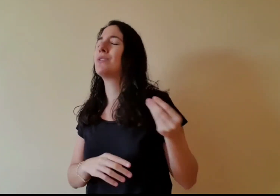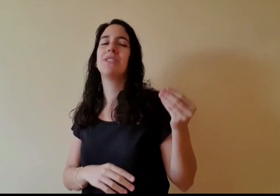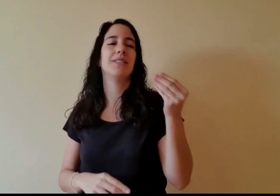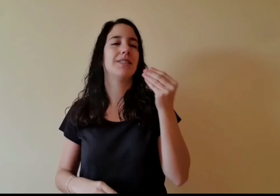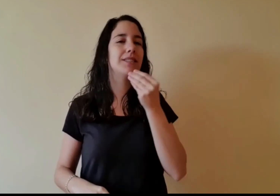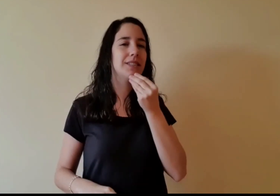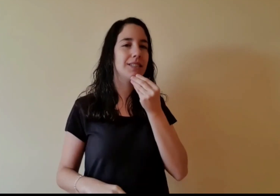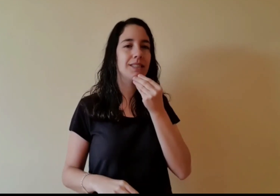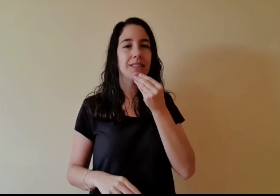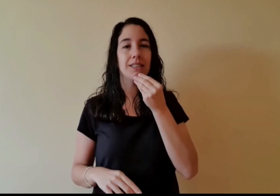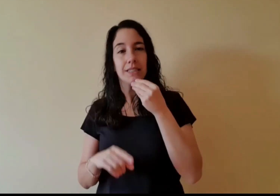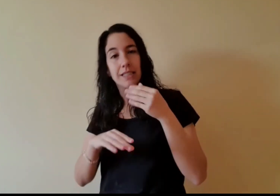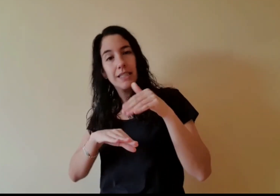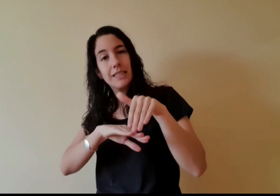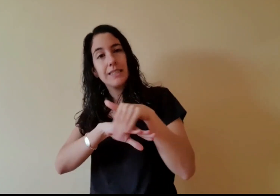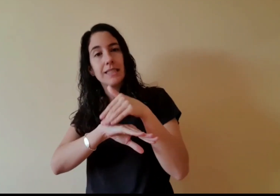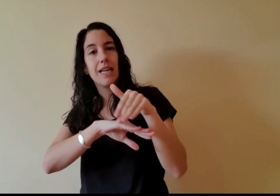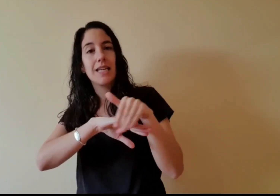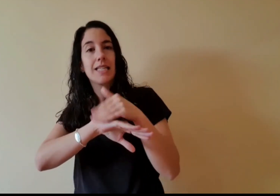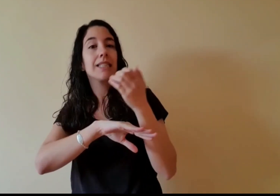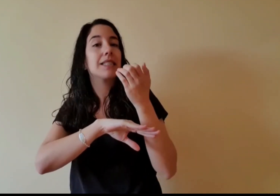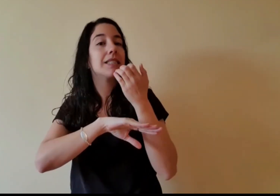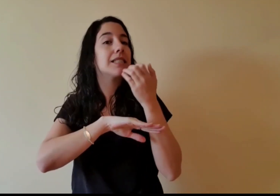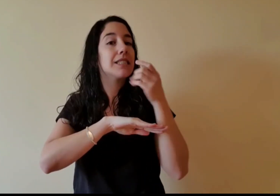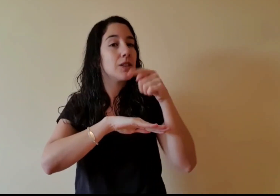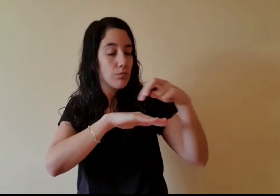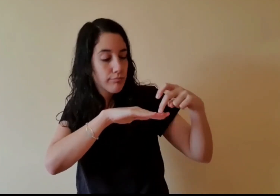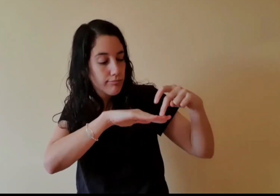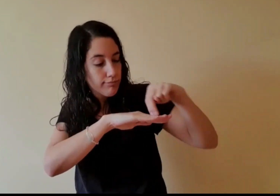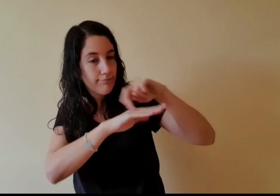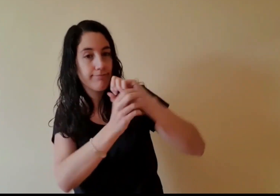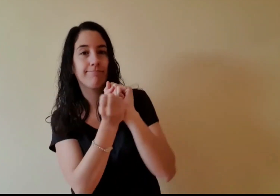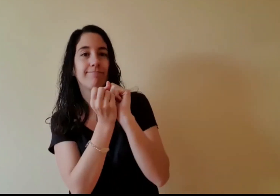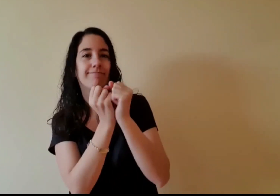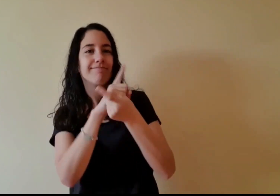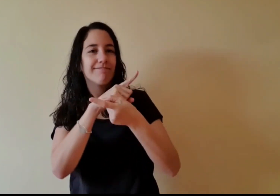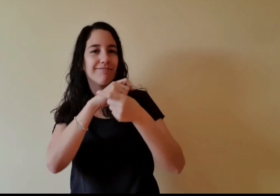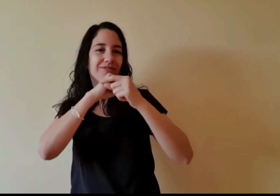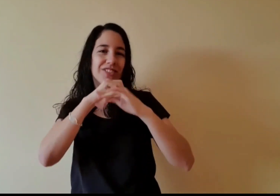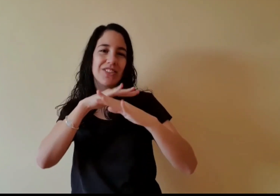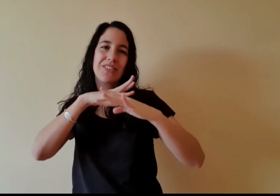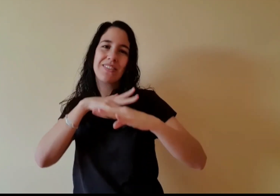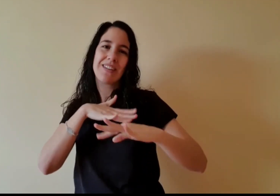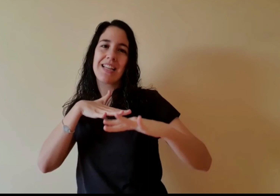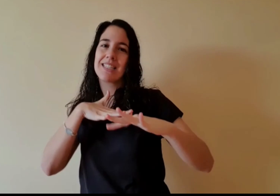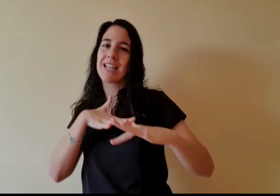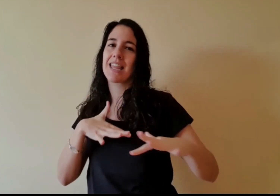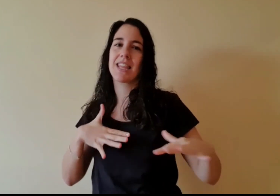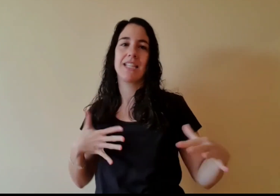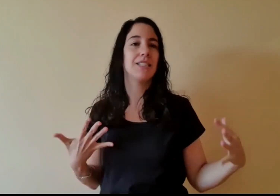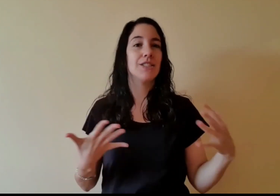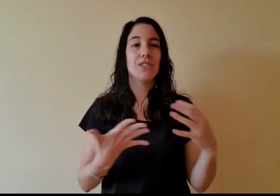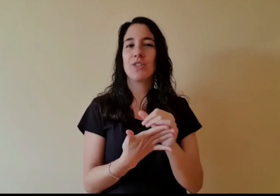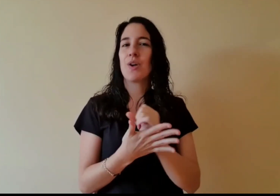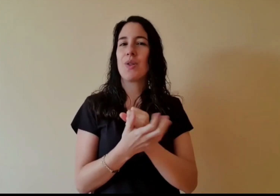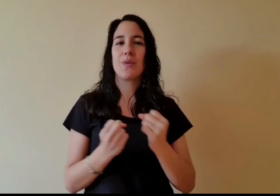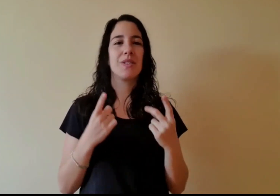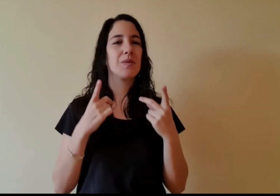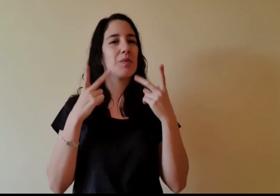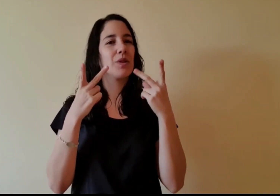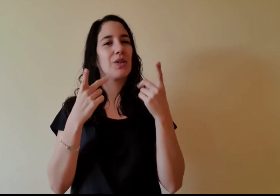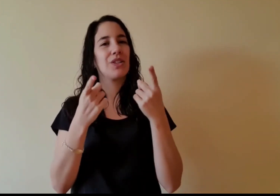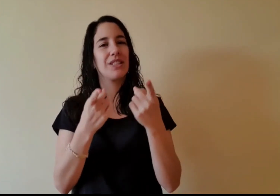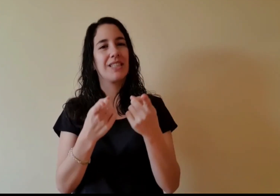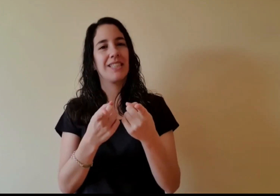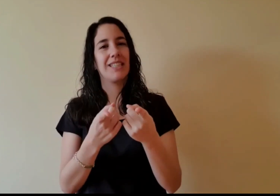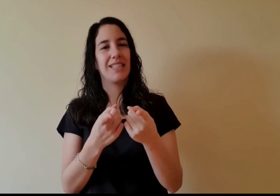ti. Y las calles se vuelven playas si tú las andas, todo es